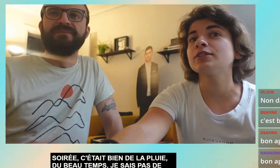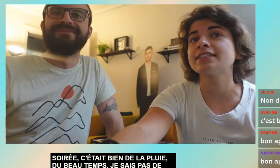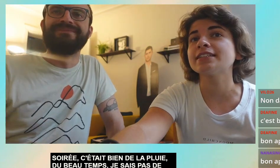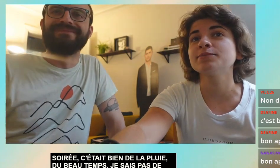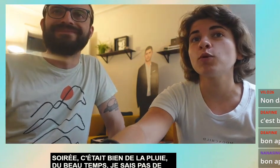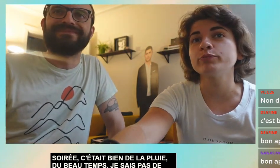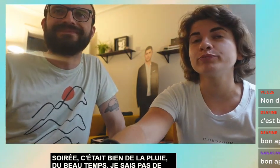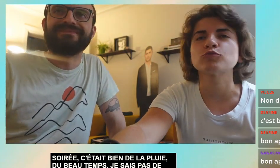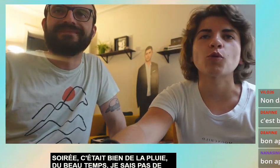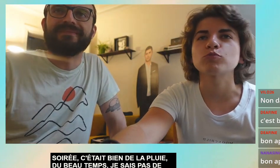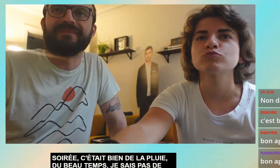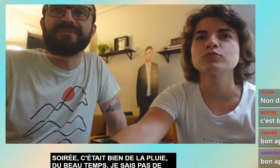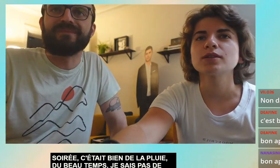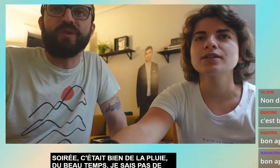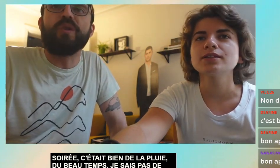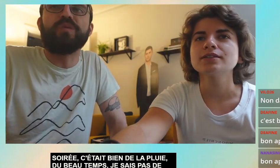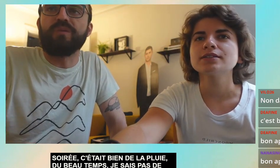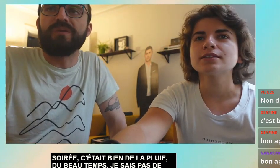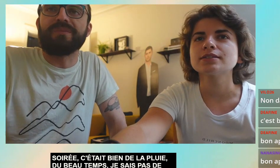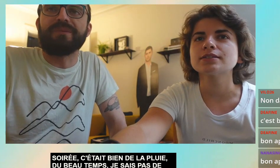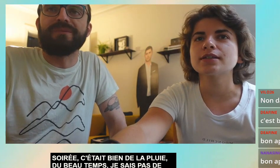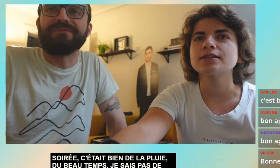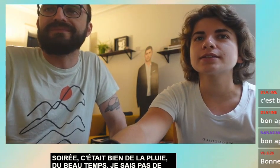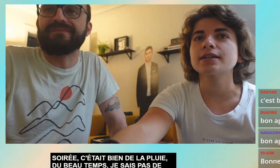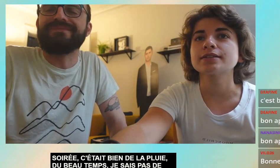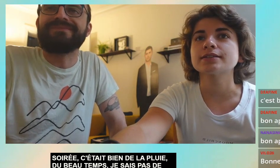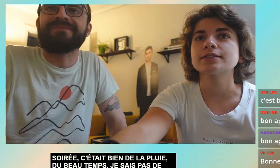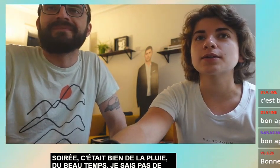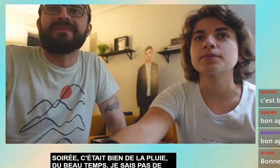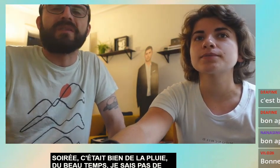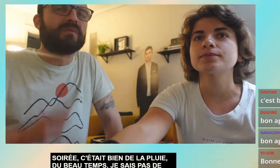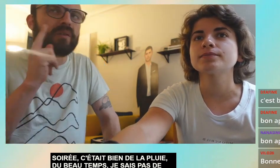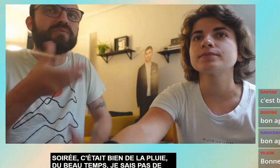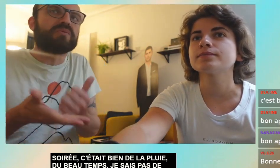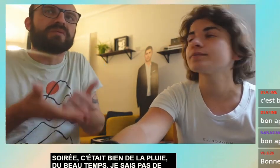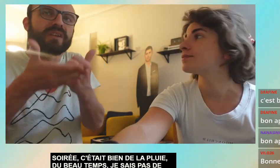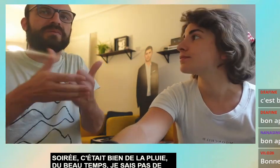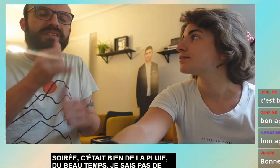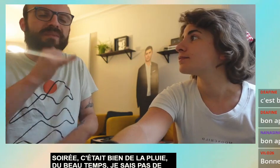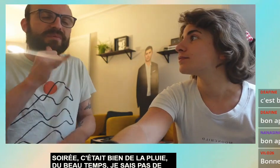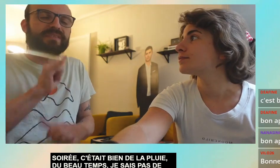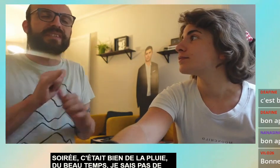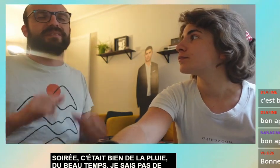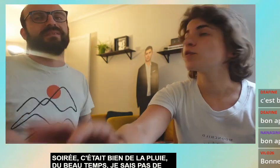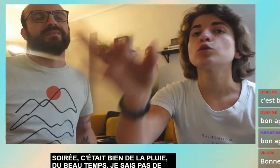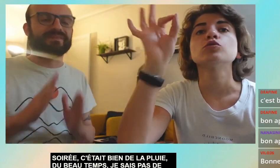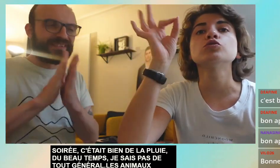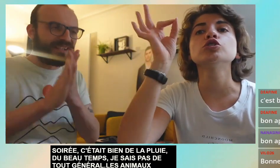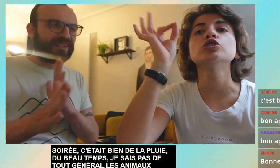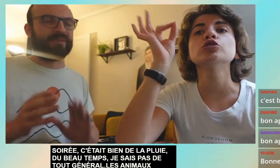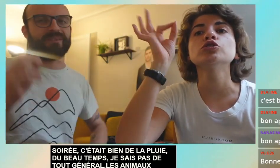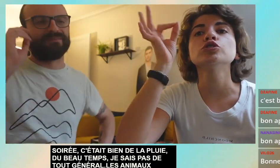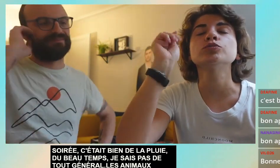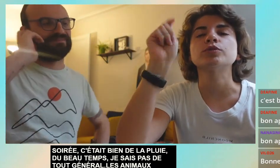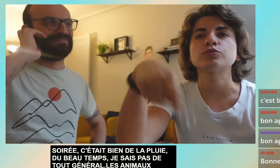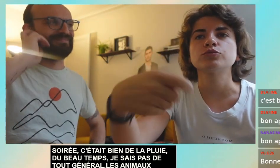Les animaux? Non, mais oui, on peut... C'est intéressant. Enfin, on soutient aussi les petits streamers. Oui, bien